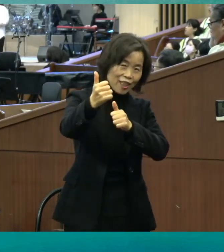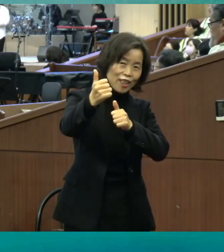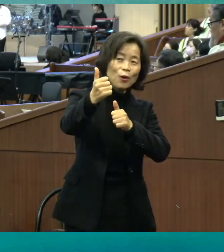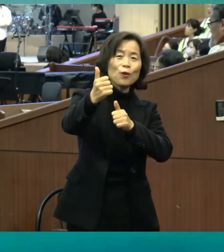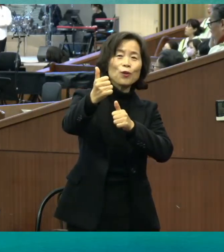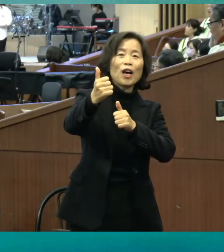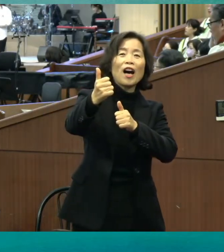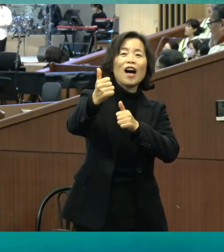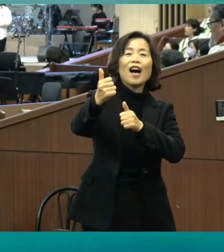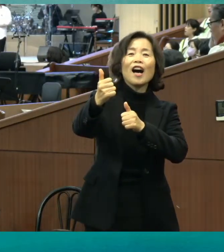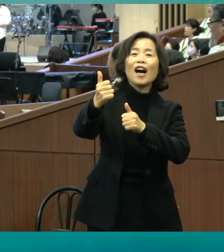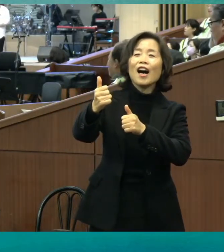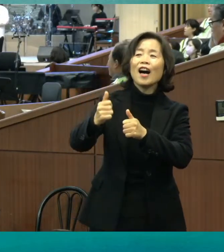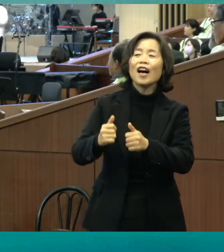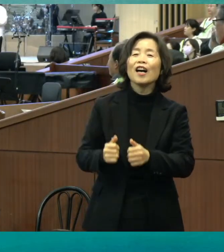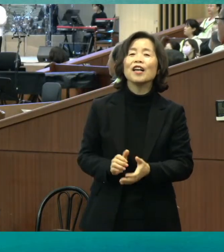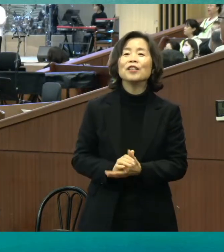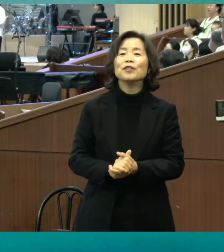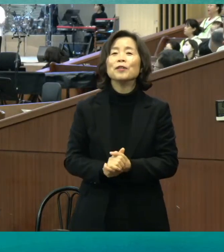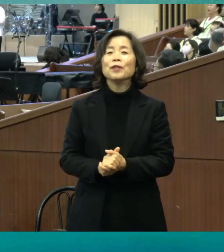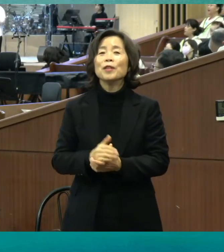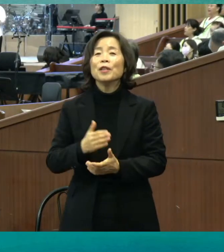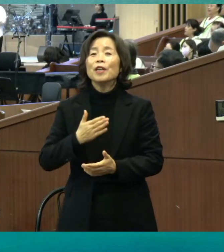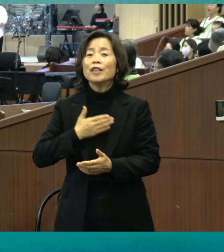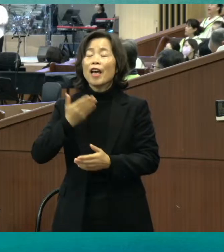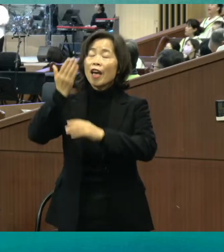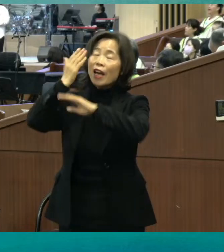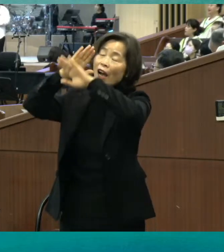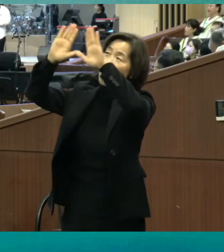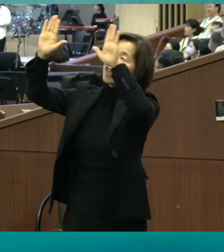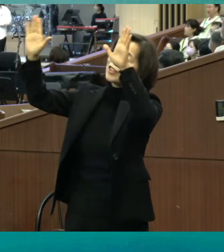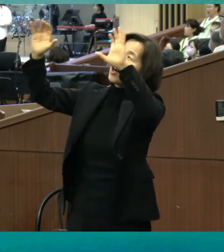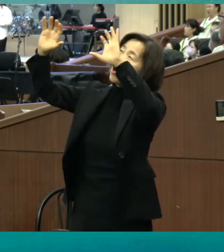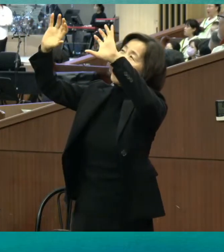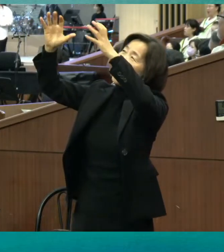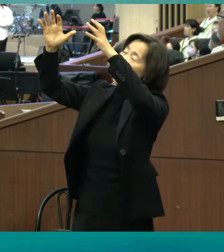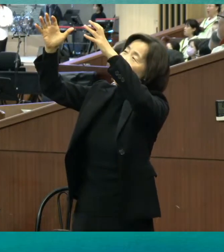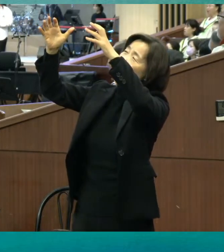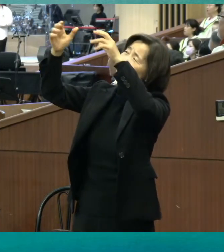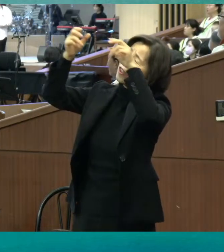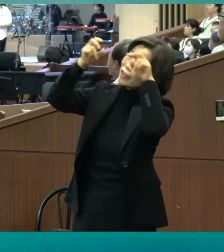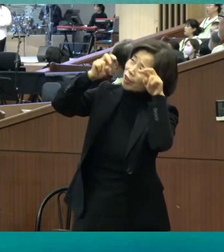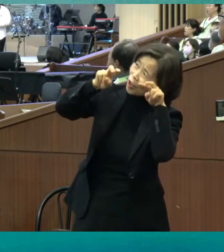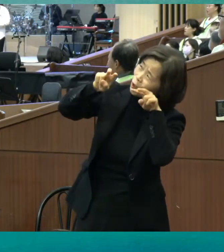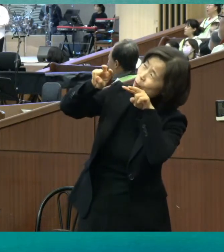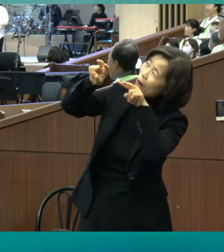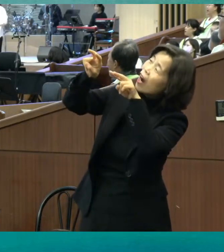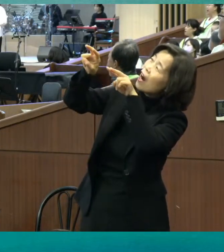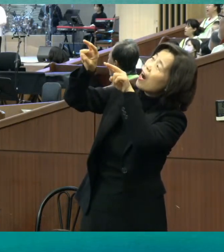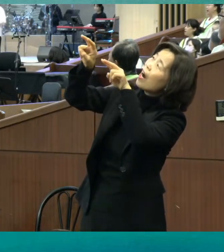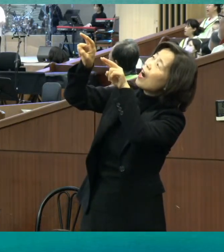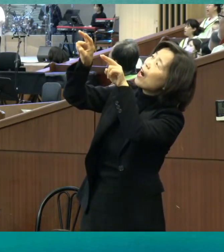이기리로다. 내가 천성을 바라보고 내가 천성